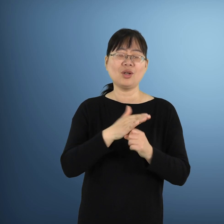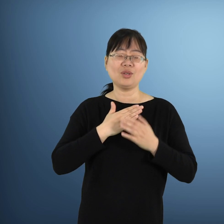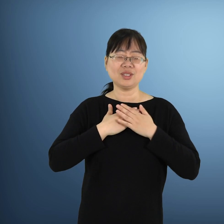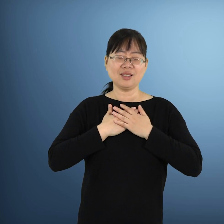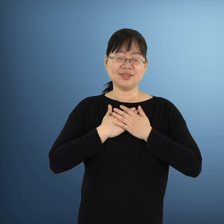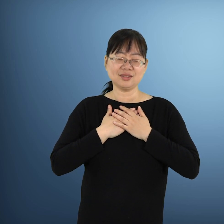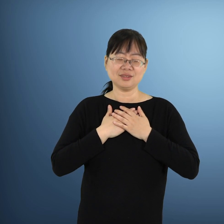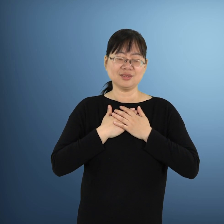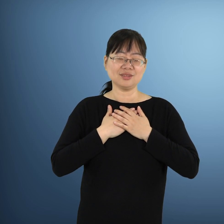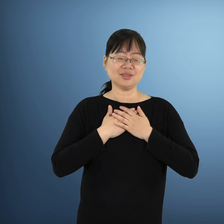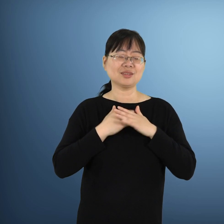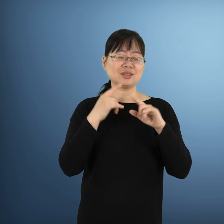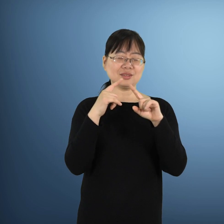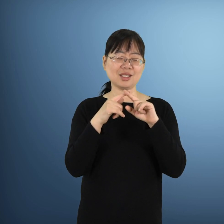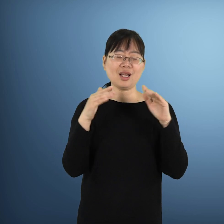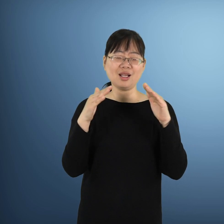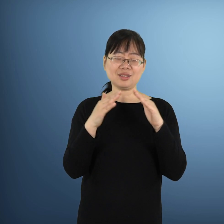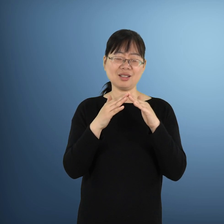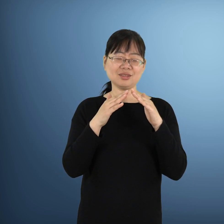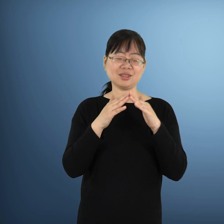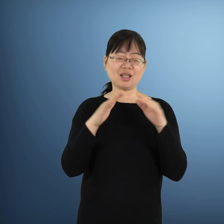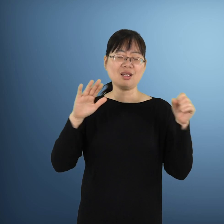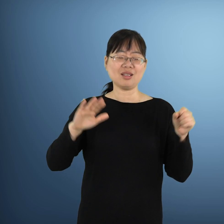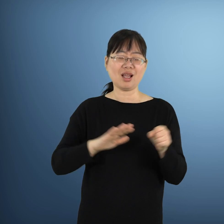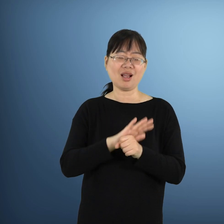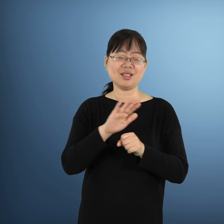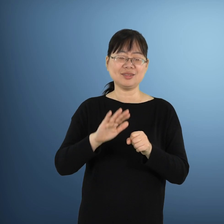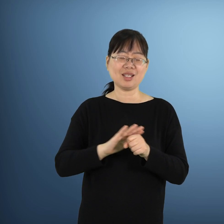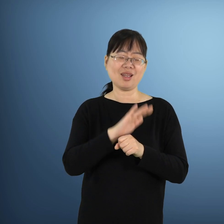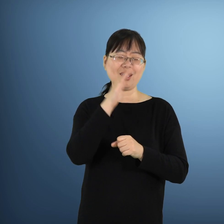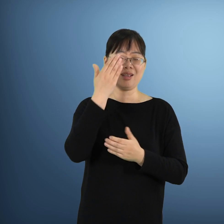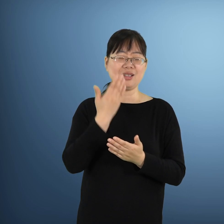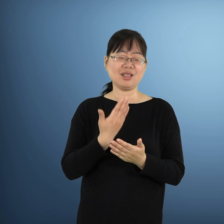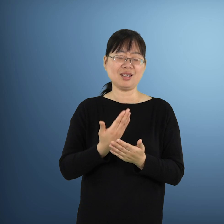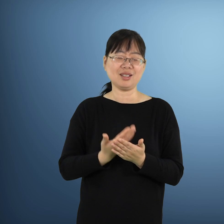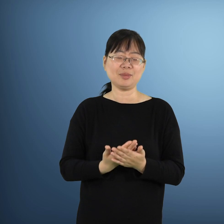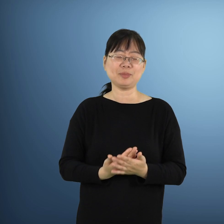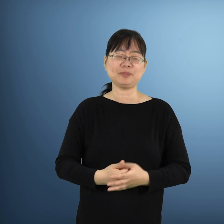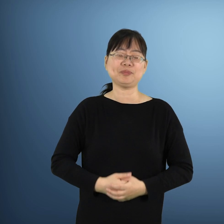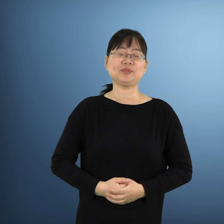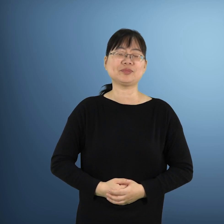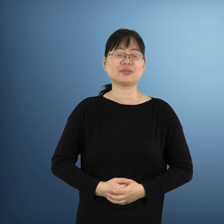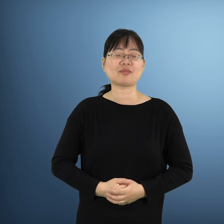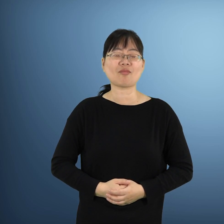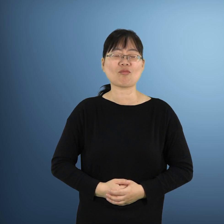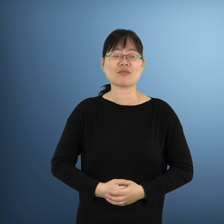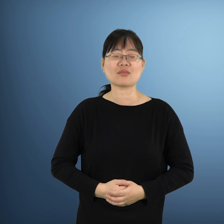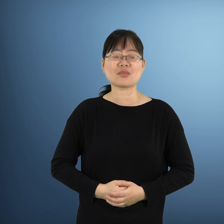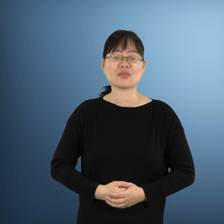나의 교회를 사랑케 하네.